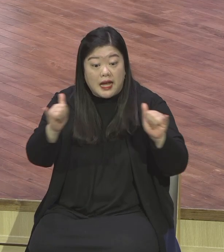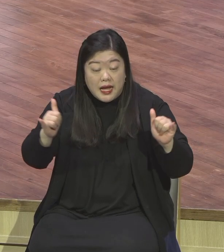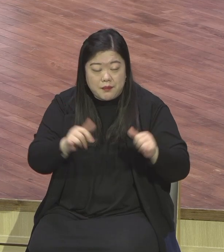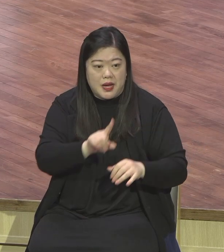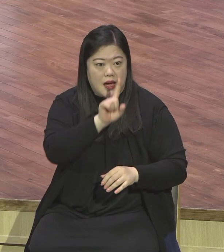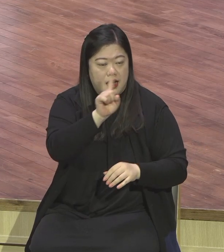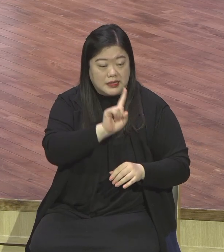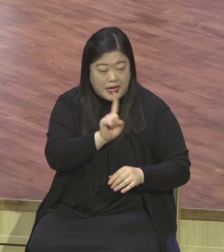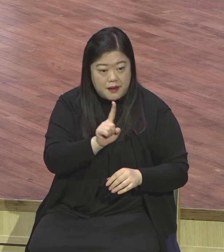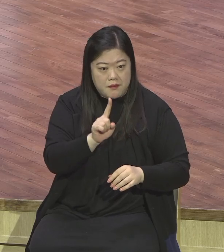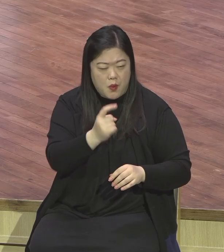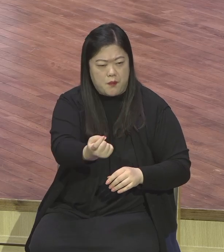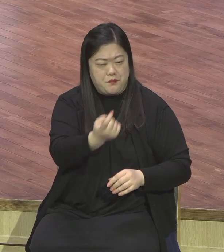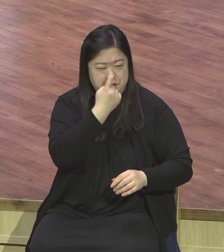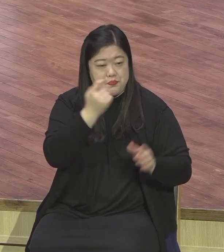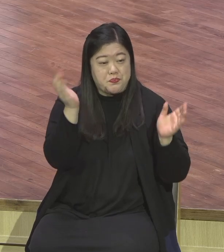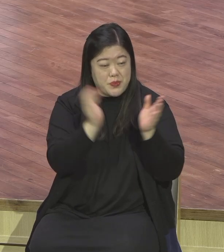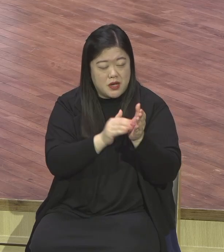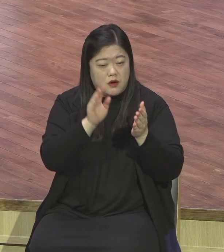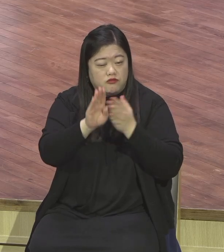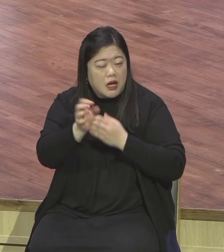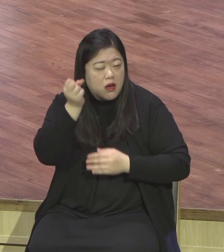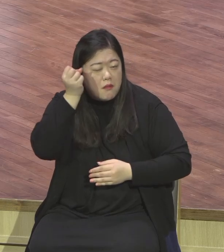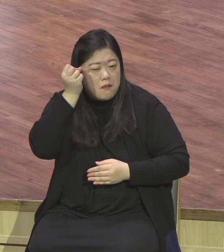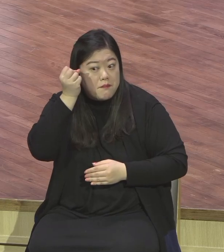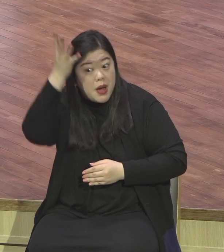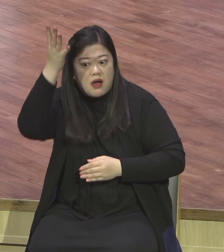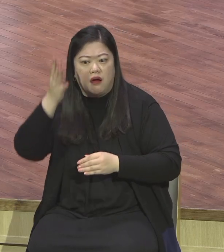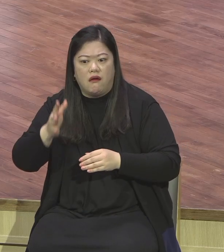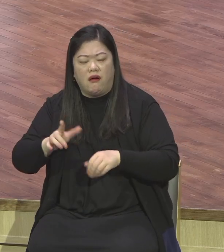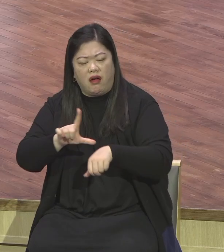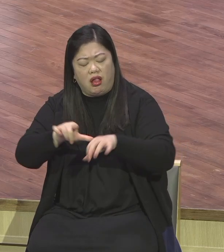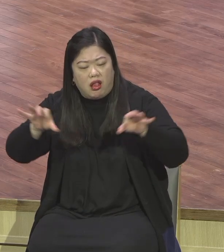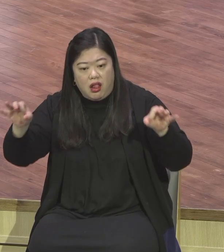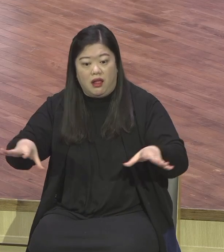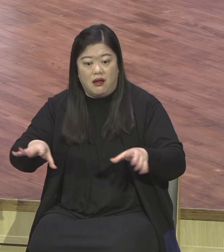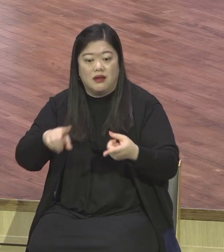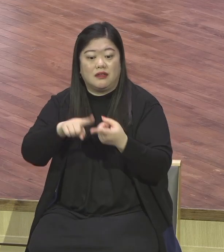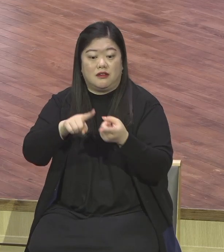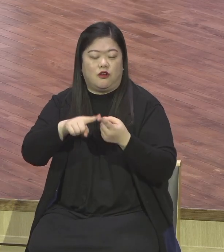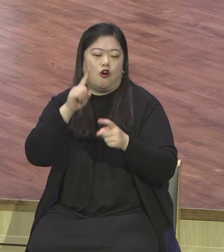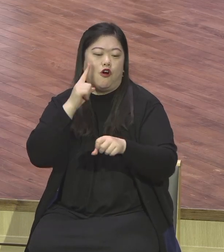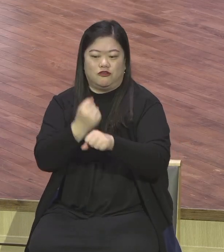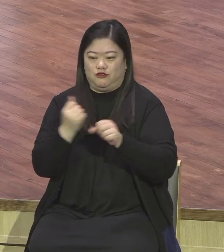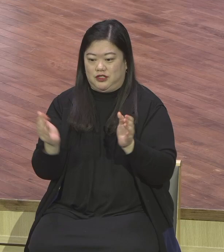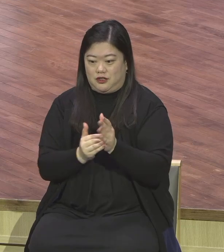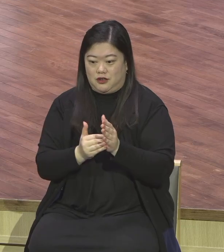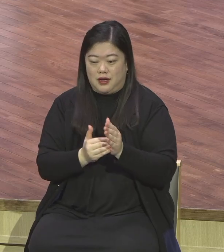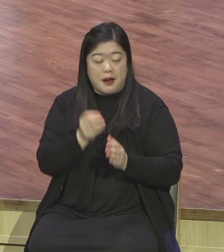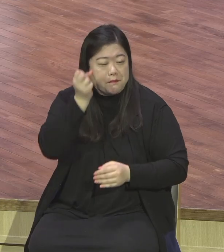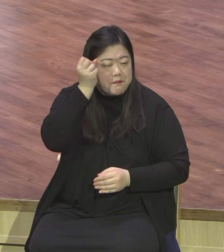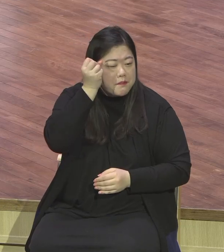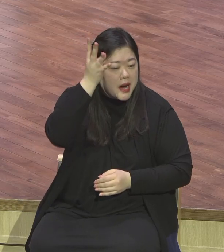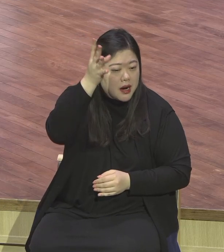라는 것을 그렇게 망각 곡선을 만들었어요 잊어버리는 망각 곡선